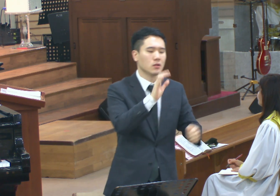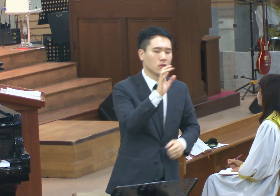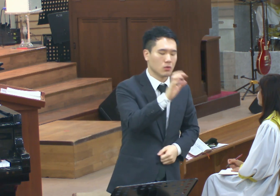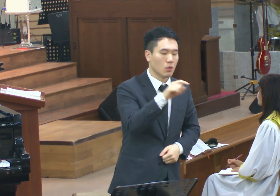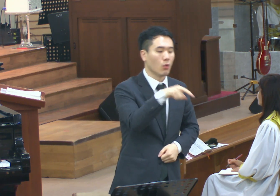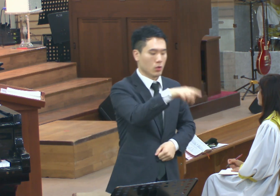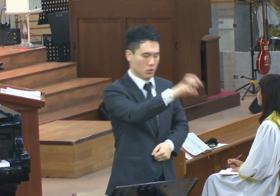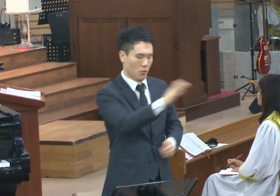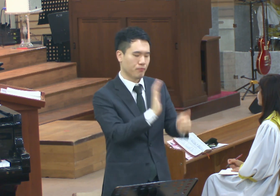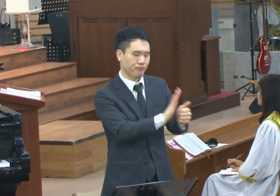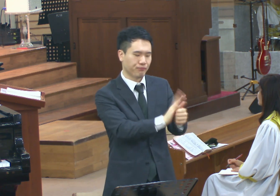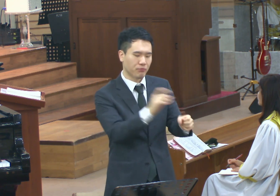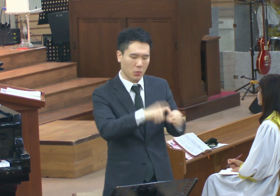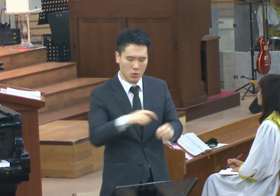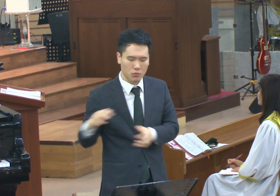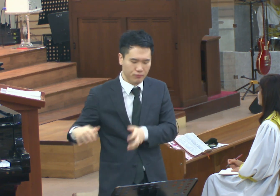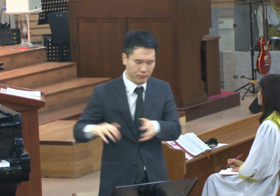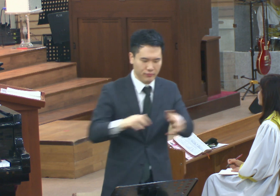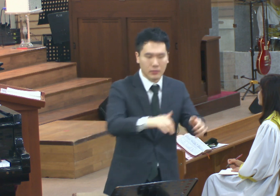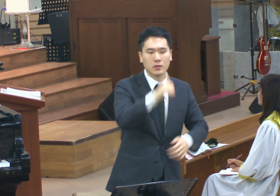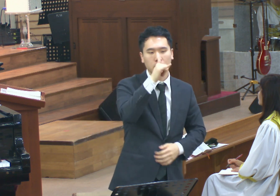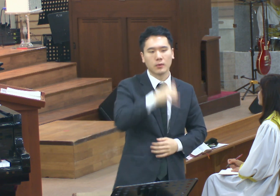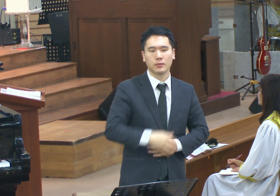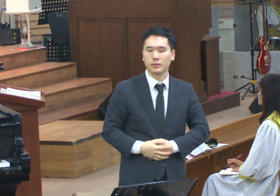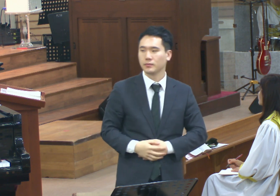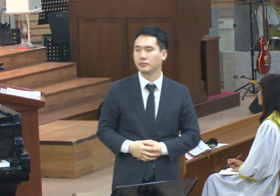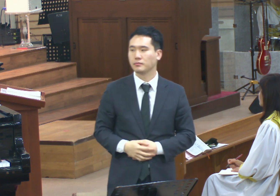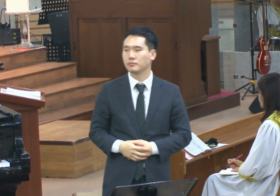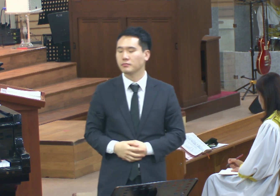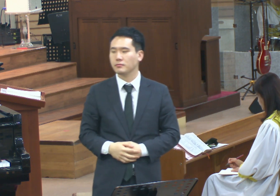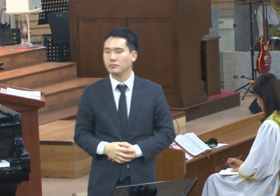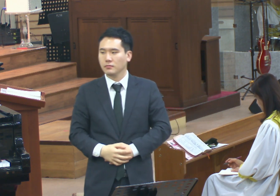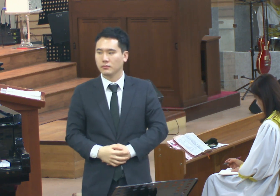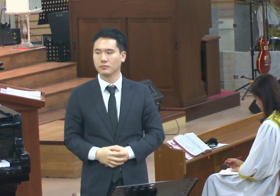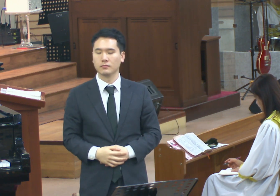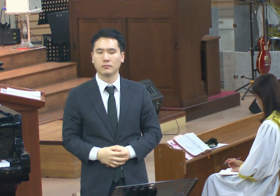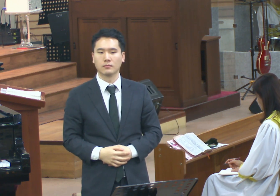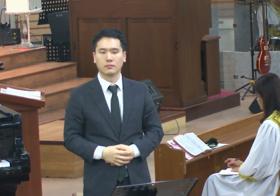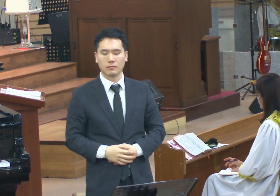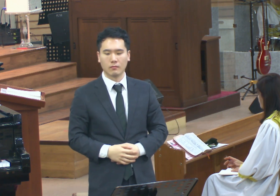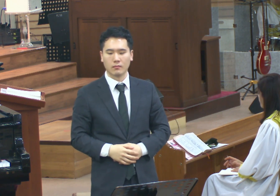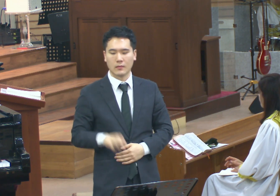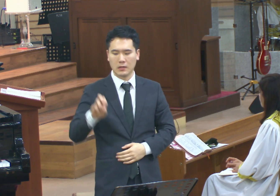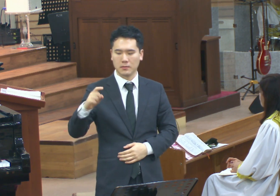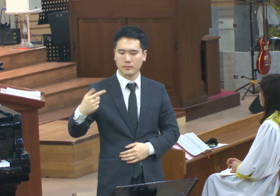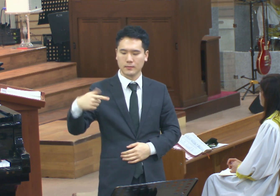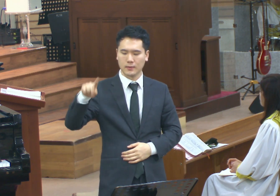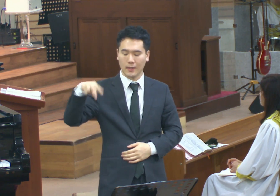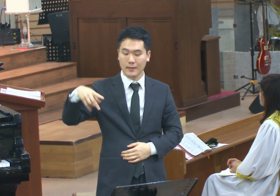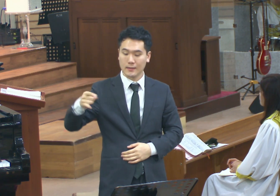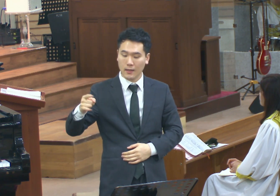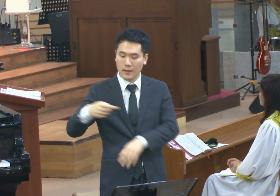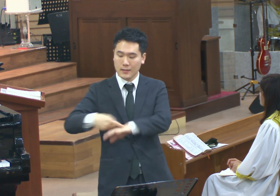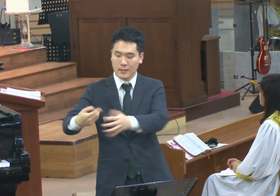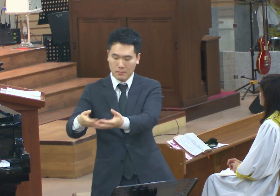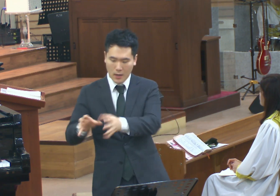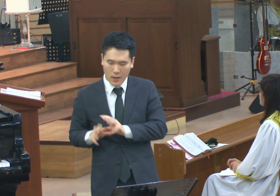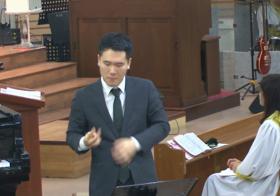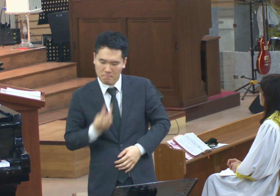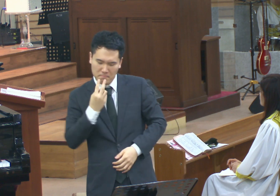나옵니다. 13절 이하의 말씀에 기록이 되어 있습니다. 자, 이들이 생명을 걸고 그동안 계속 싸워서 땅